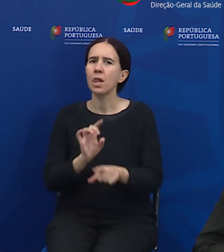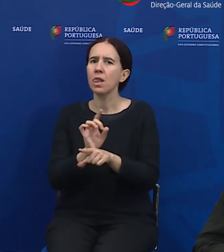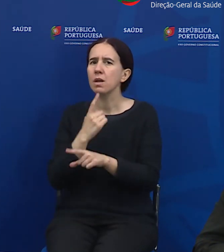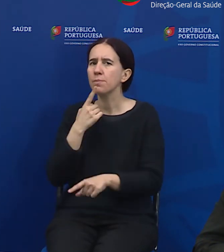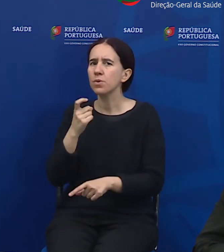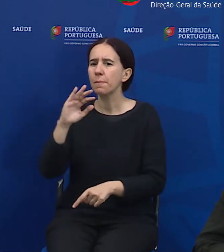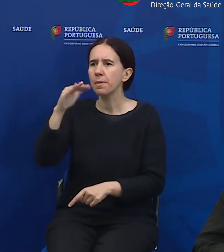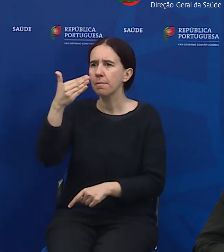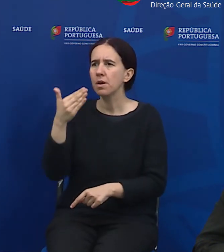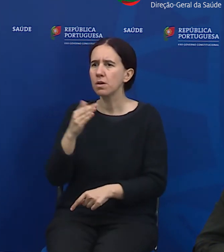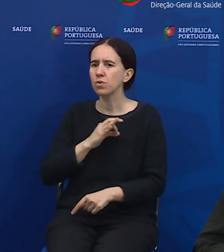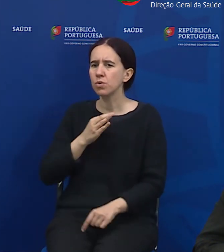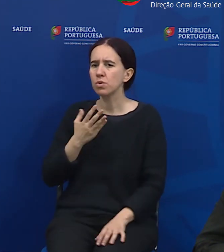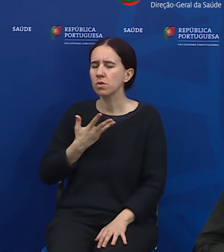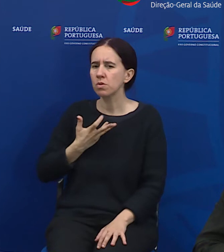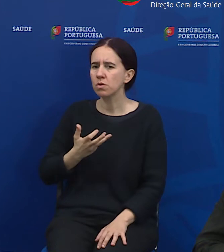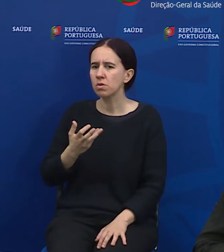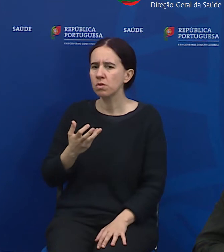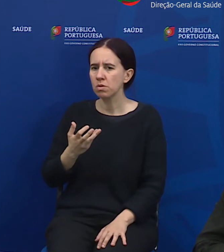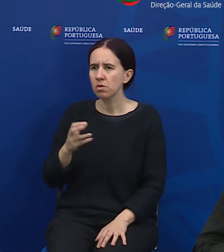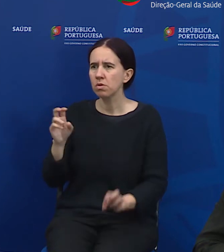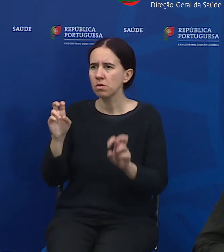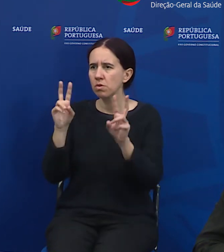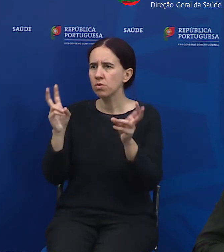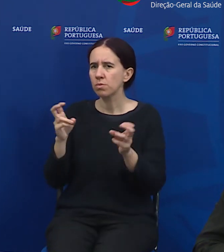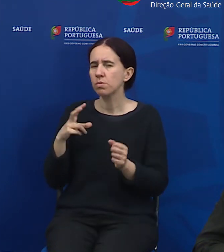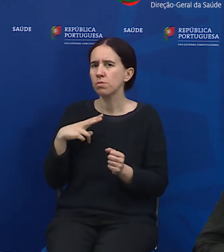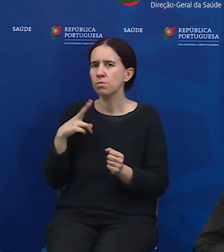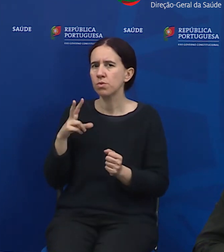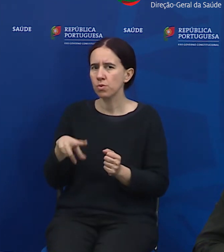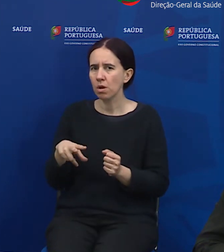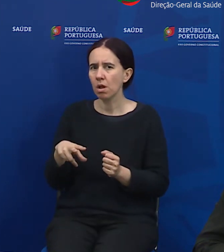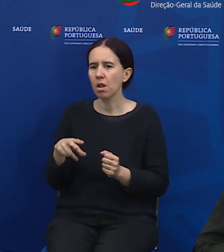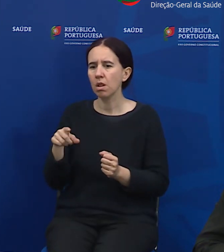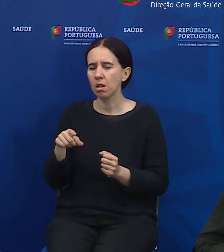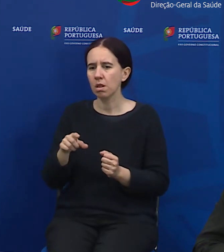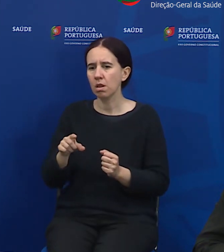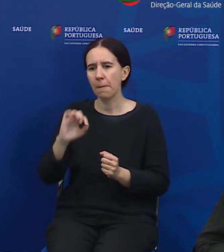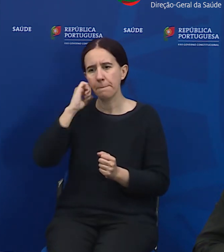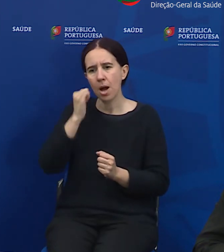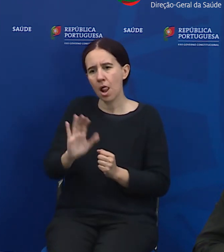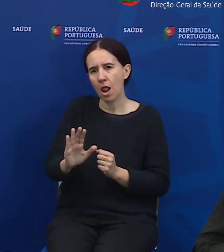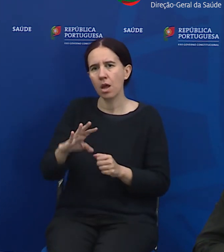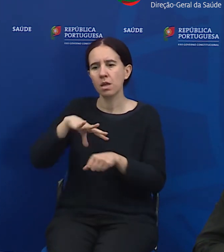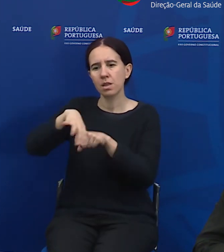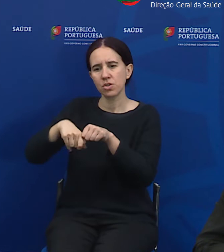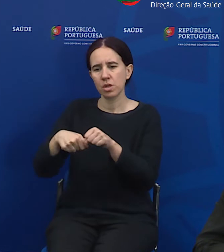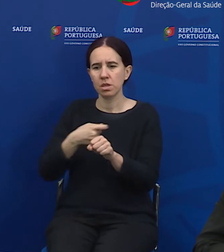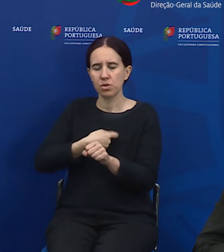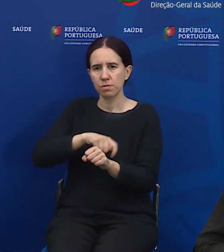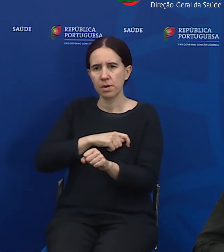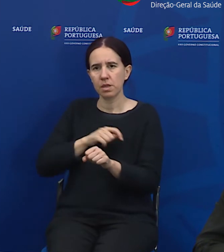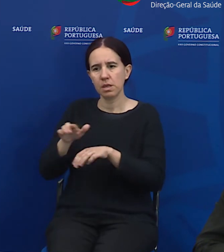também gostaria de ouvir o fator de lucros sobre a questão de portugal poder escapar as tragédias